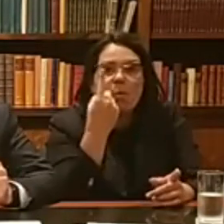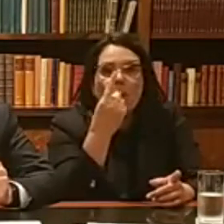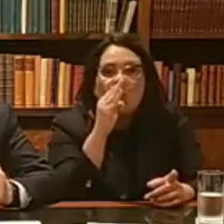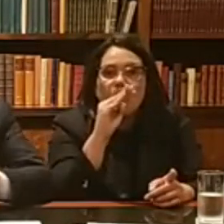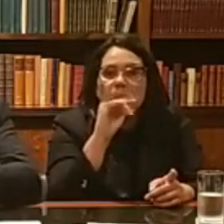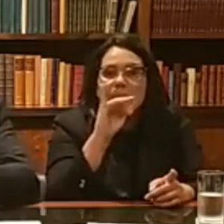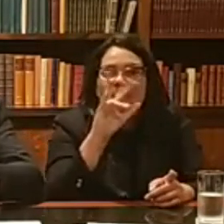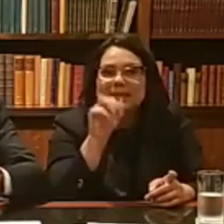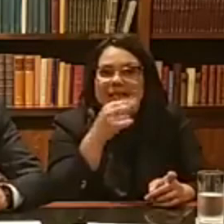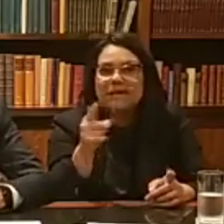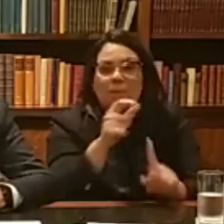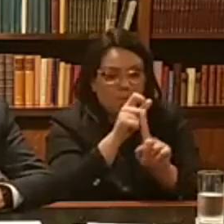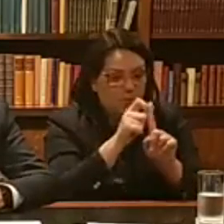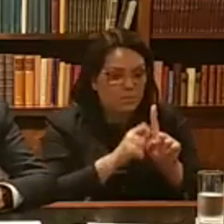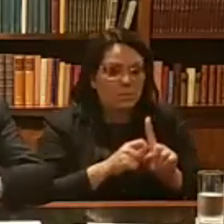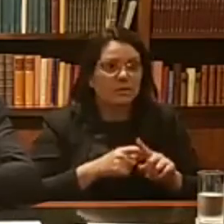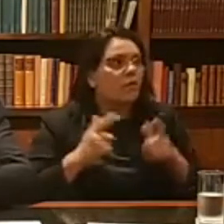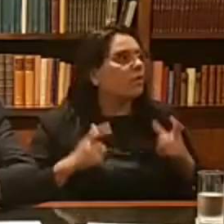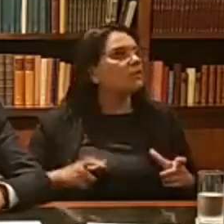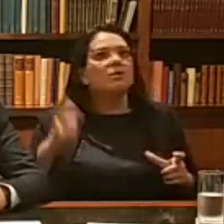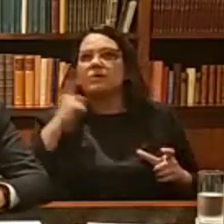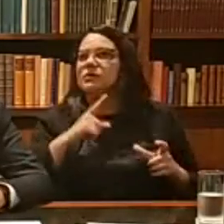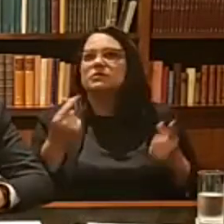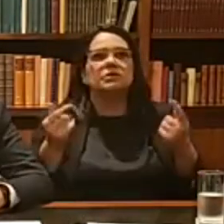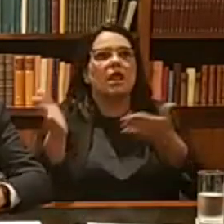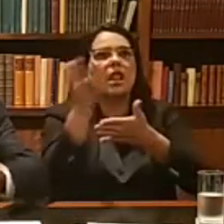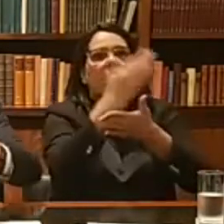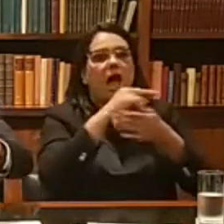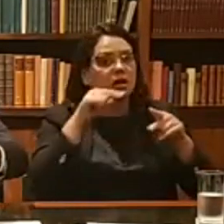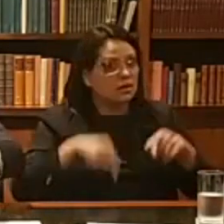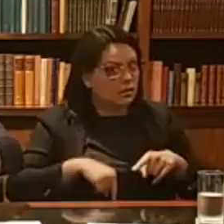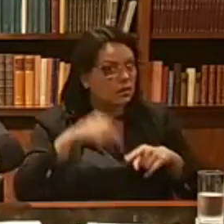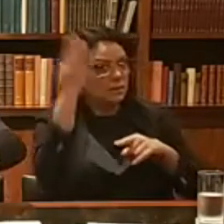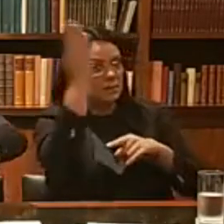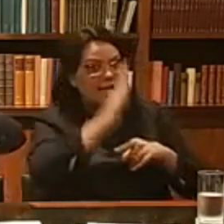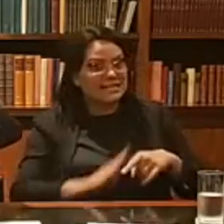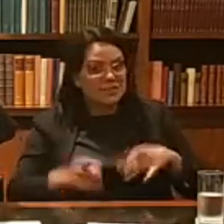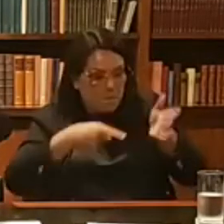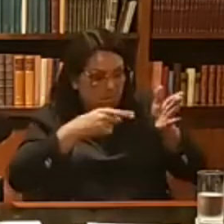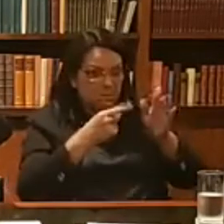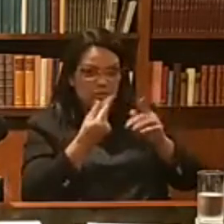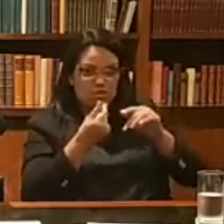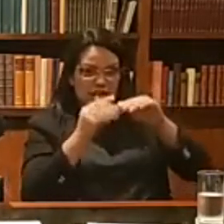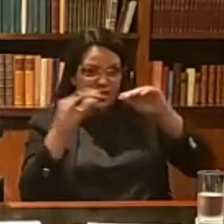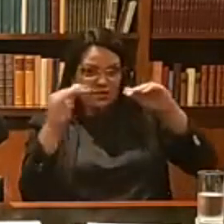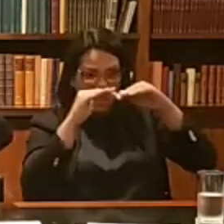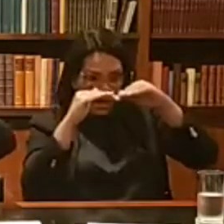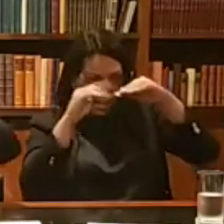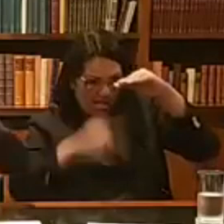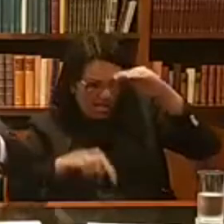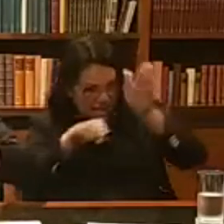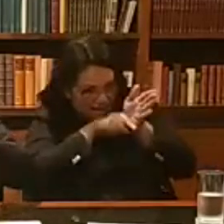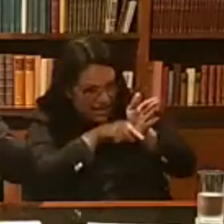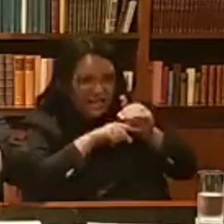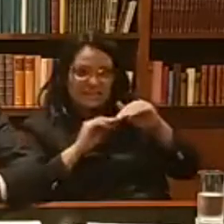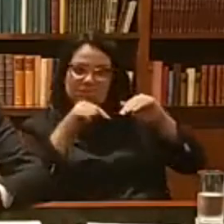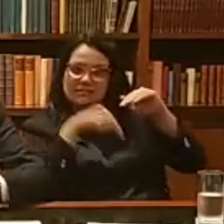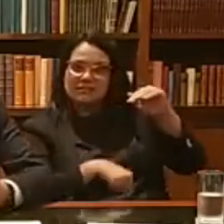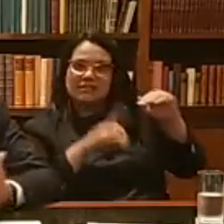mês. Onde eu vou arranjar esse dinheiro? Estamos com déficit. Vezes 13, dá